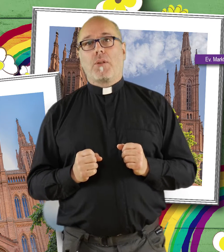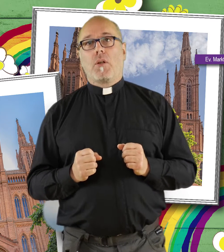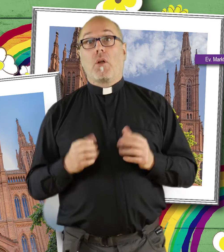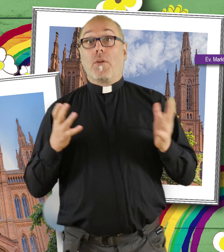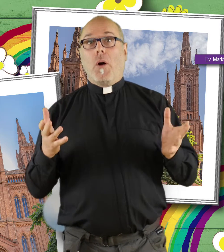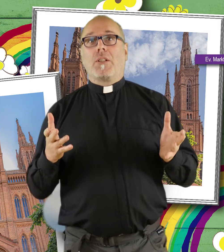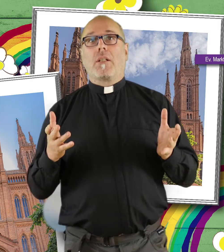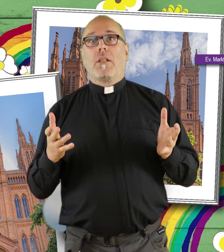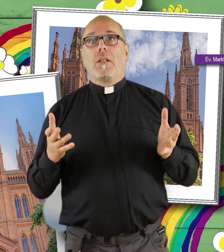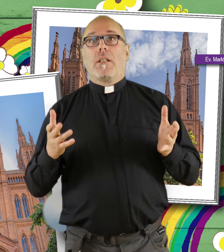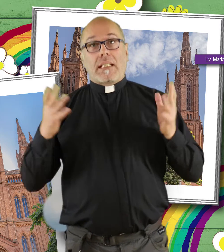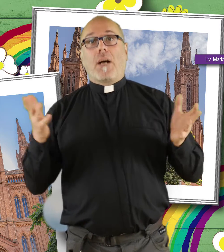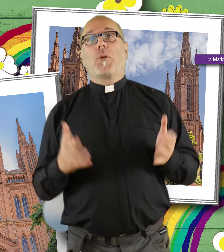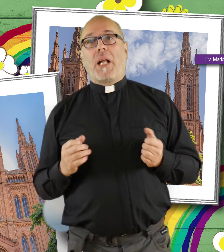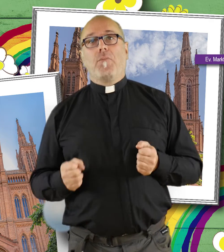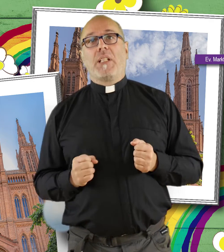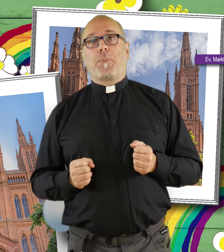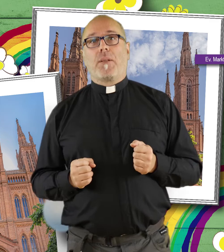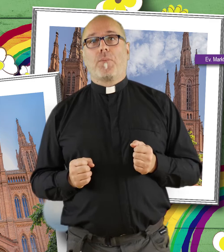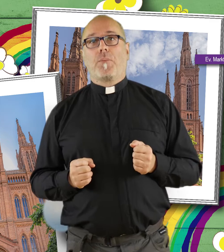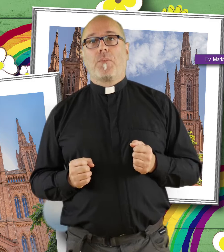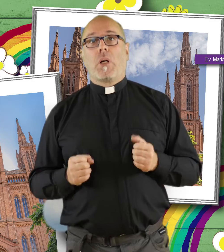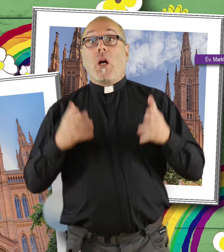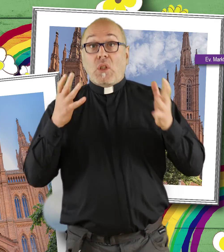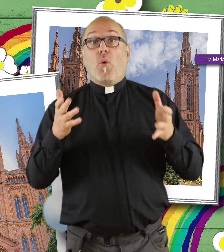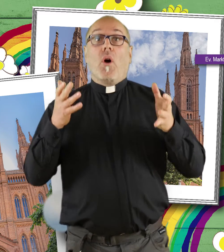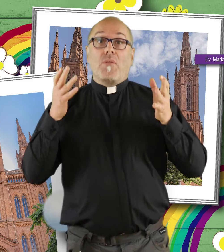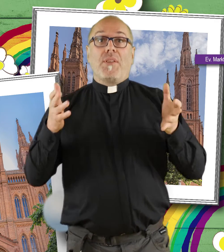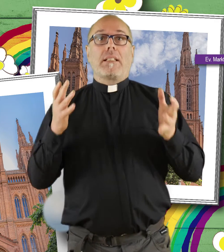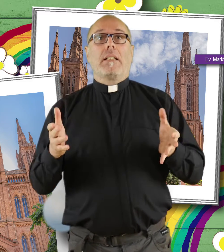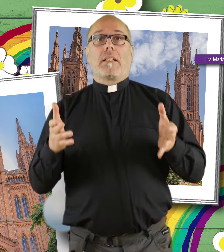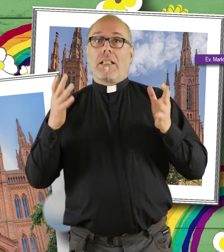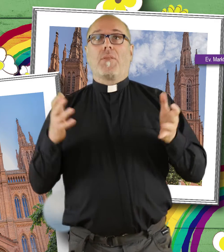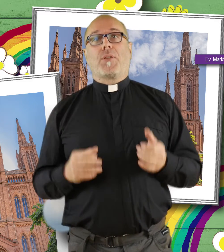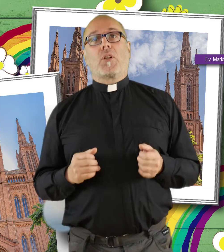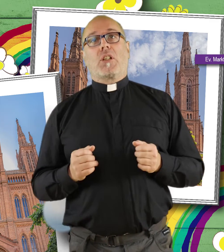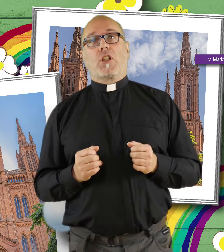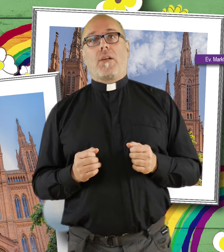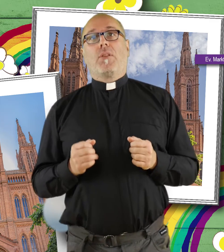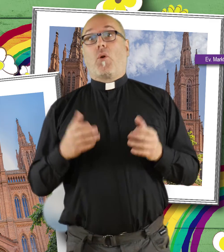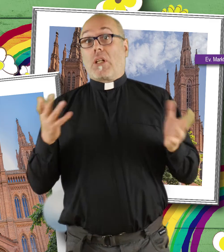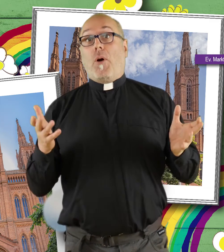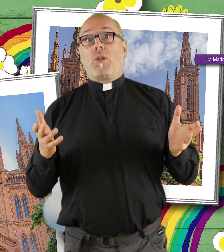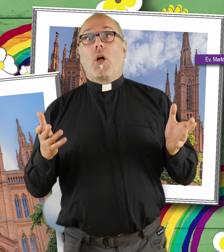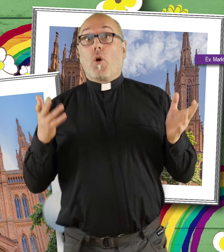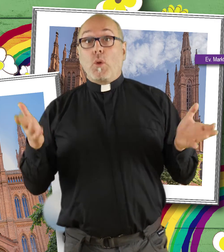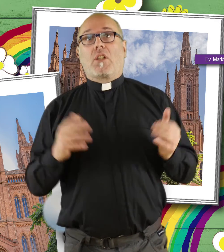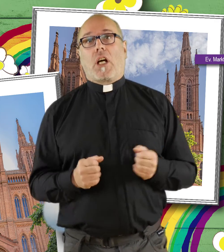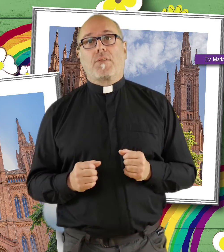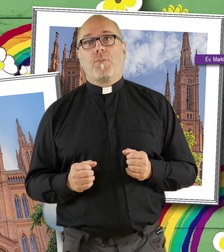aufgerollt ich darf so klein nicht so wie wir sind sind hier von gott geschaffen und gewollt uns geschaffen